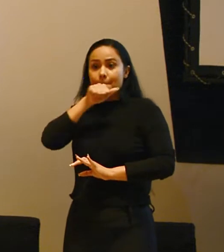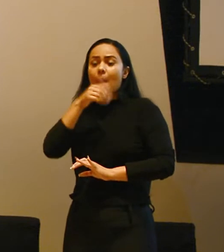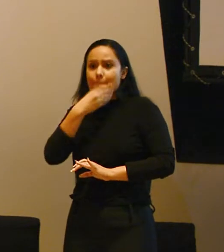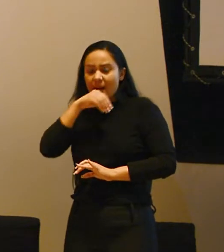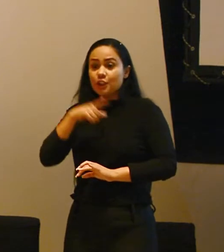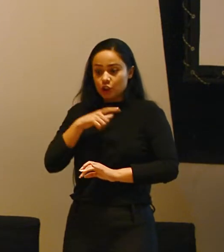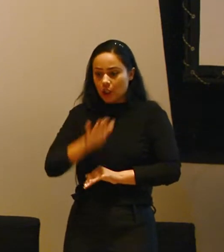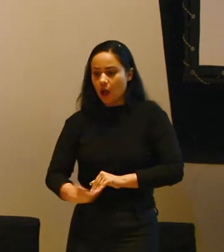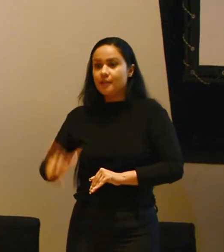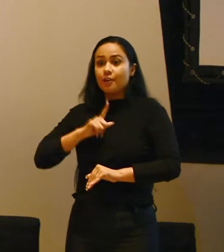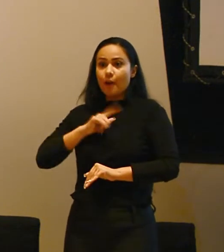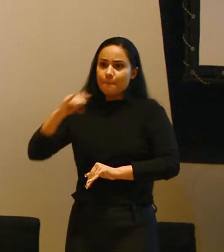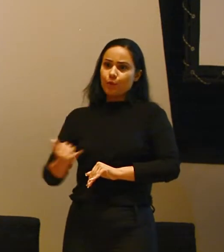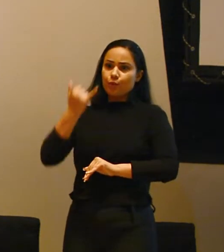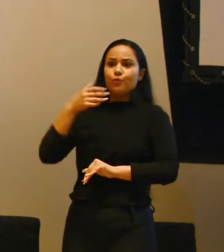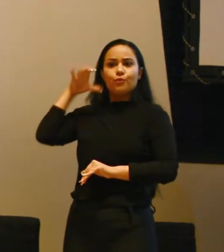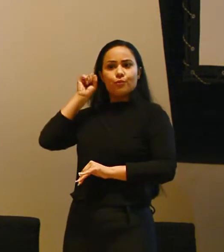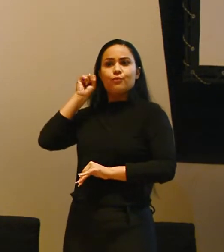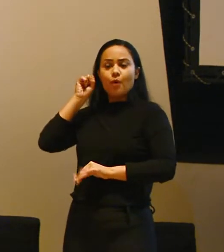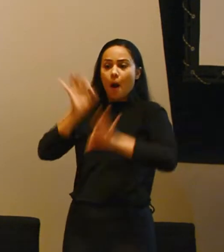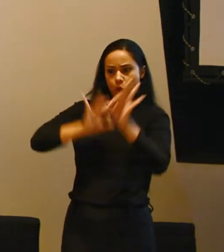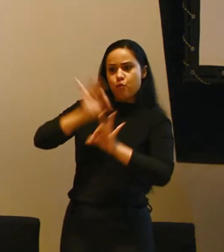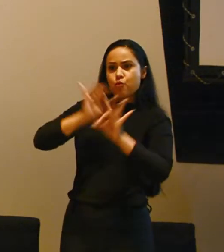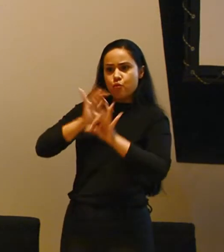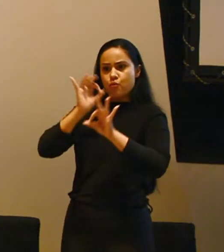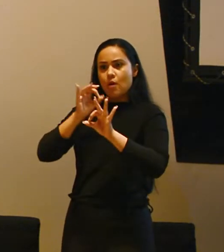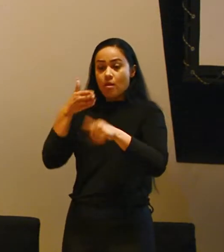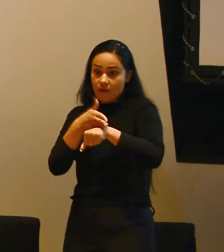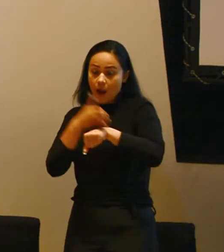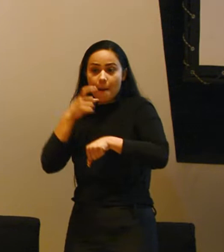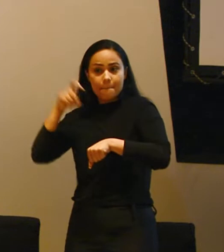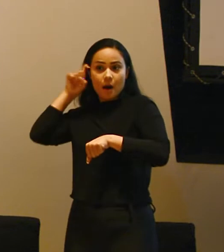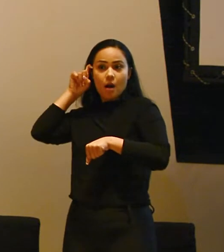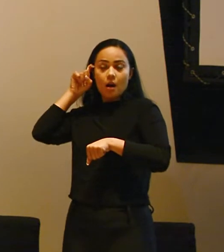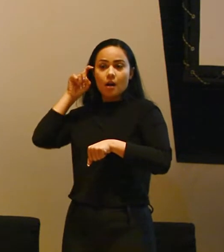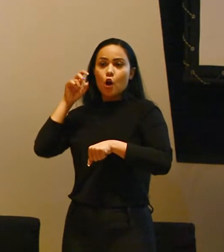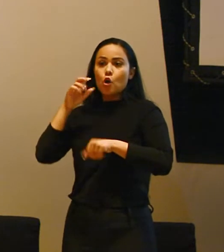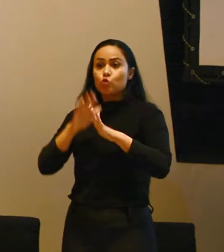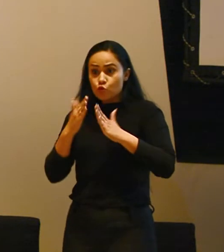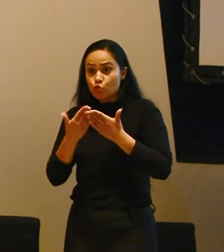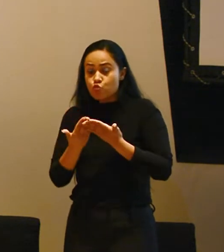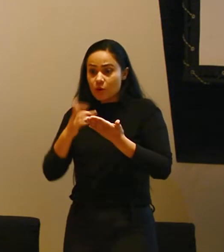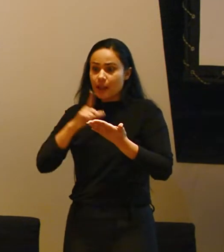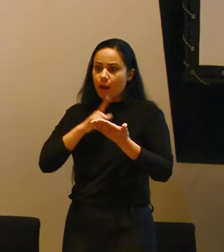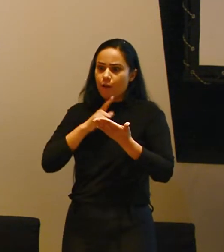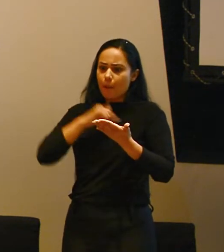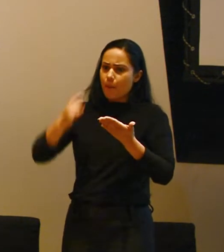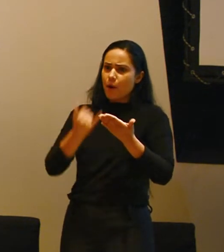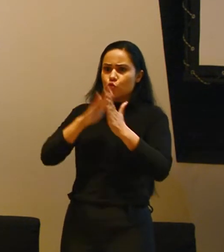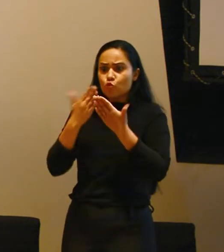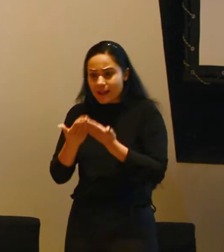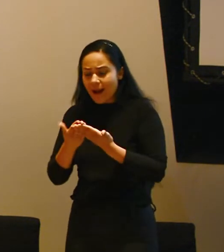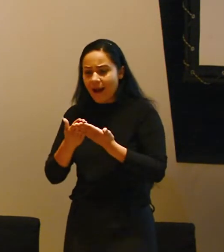que tiveram a oportunidade de ter sua audição reabilitada através do implante coclear. Esse foi um estudo que a gente teve a oportunidade de